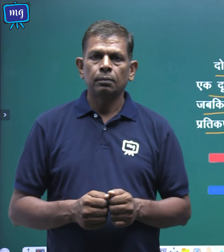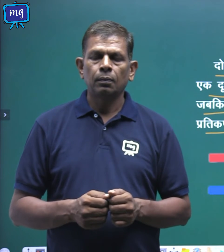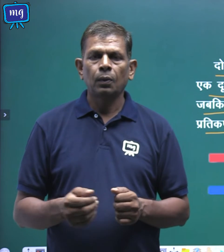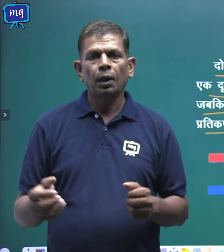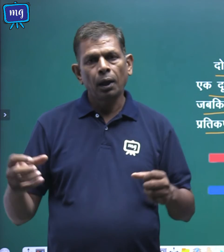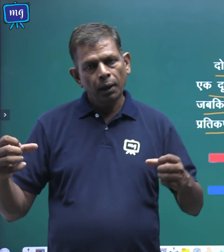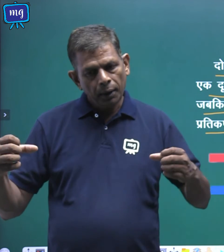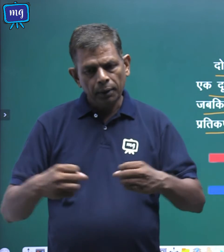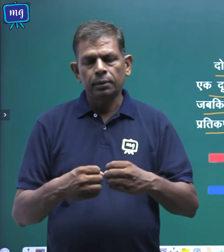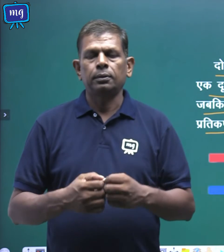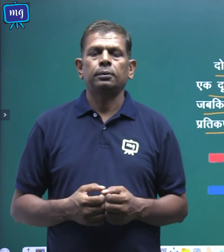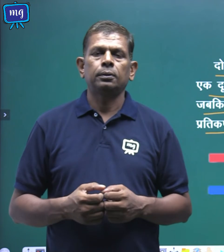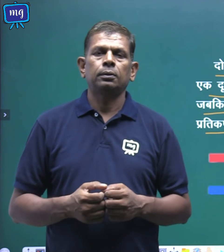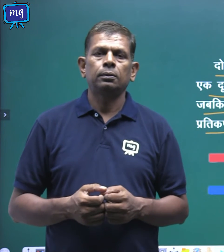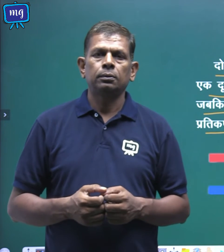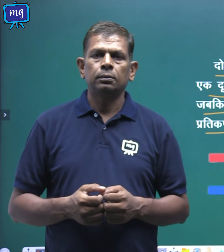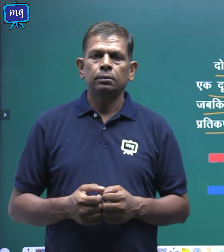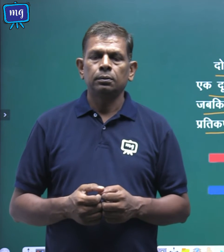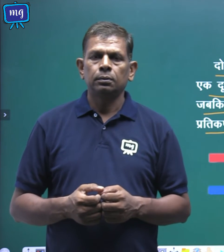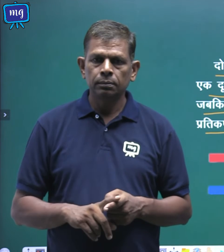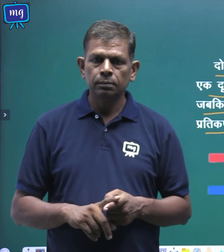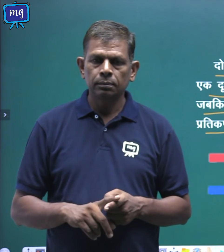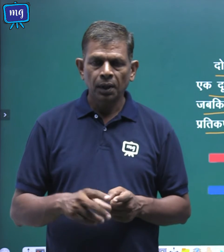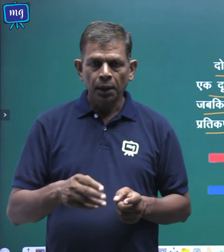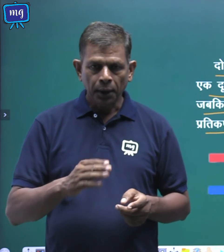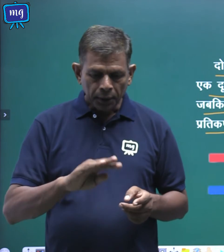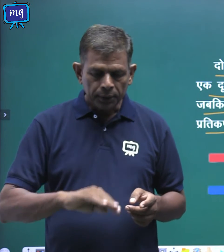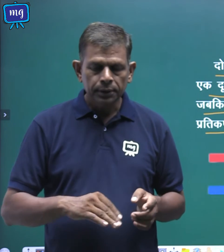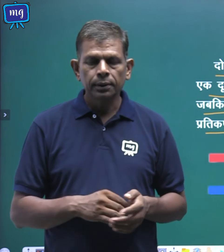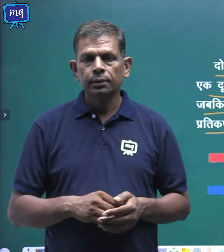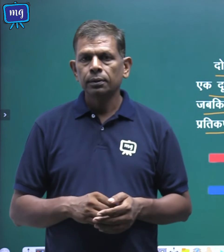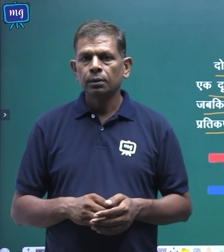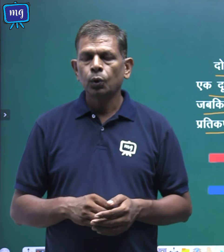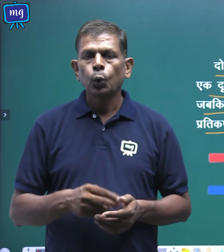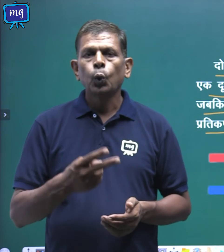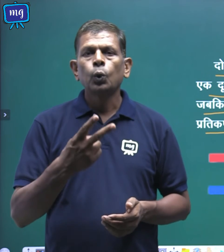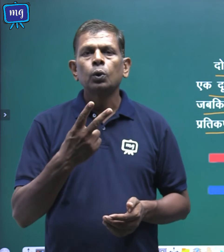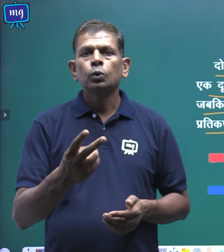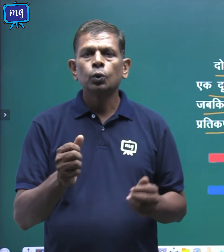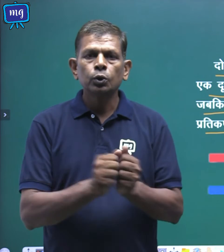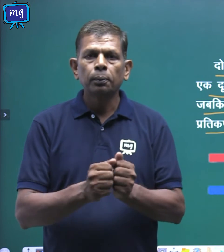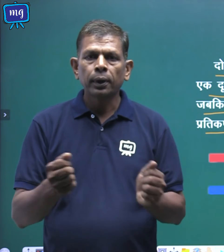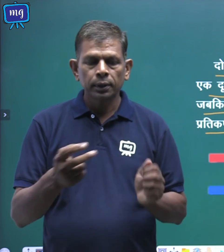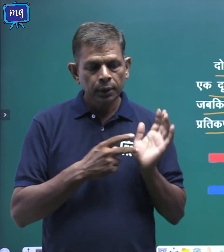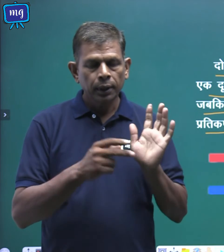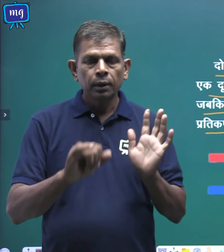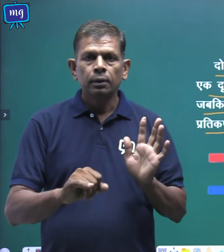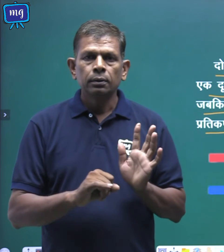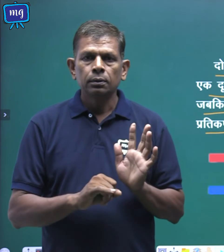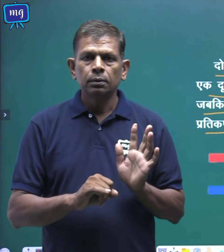एक दूसरे को अट्रैक्ट करते हैं। नीचे जो दो चुंबक दिखाए गए हैं,